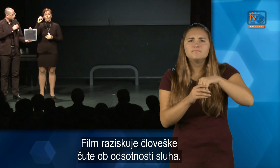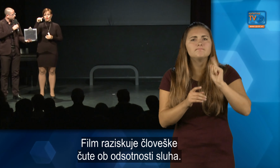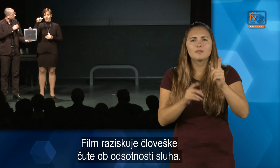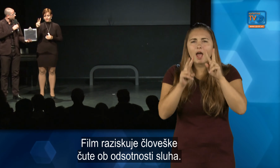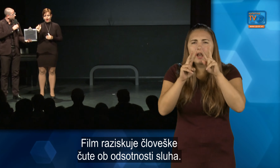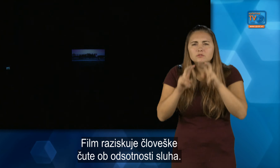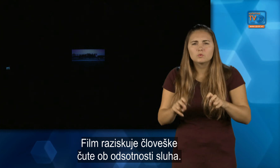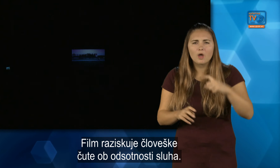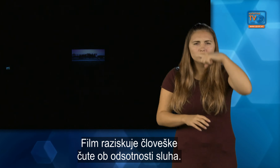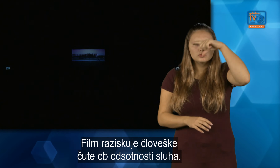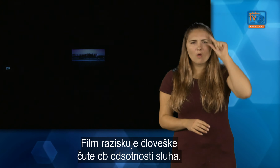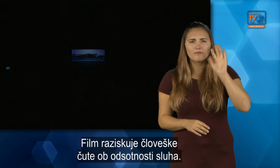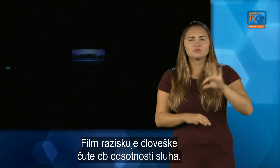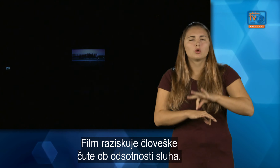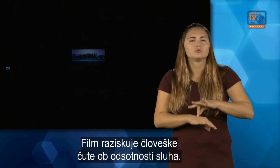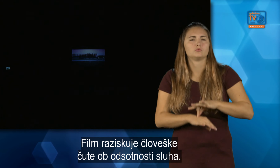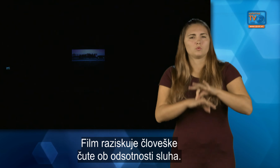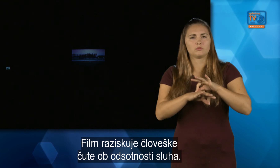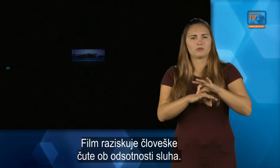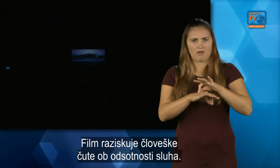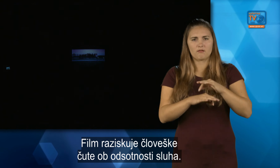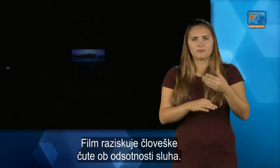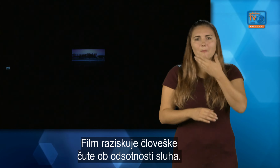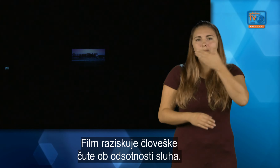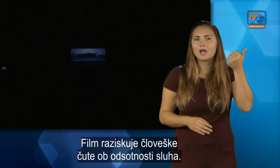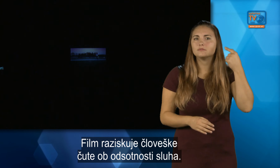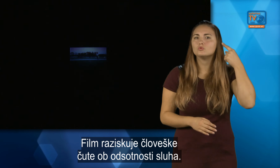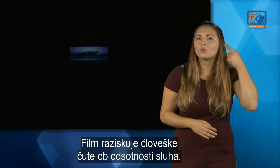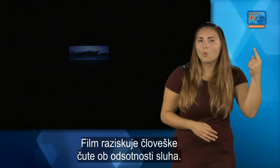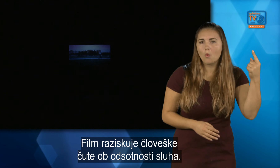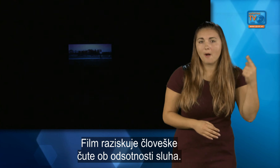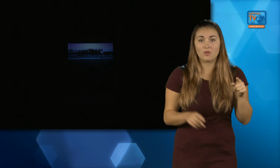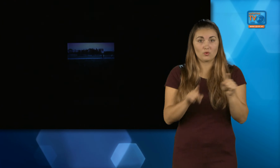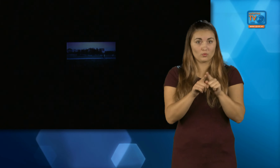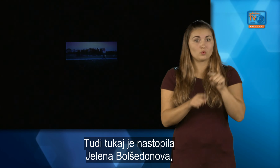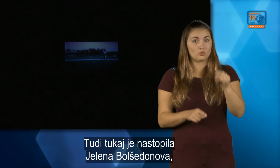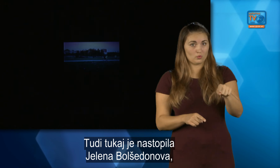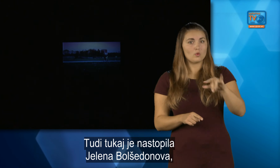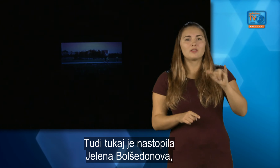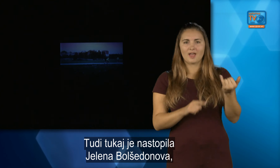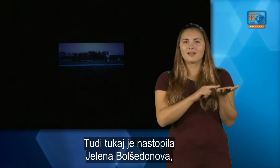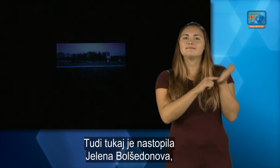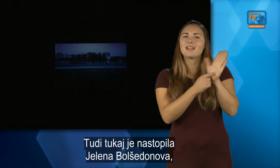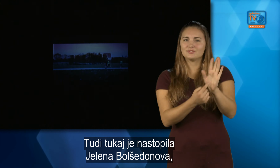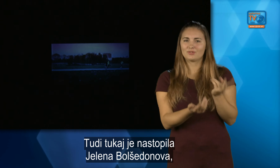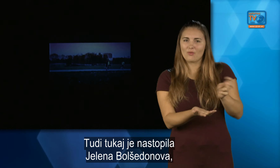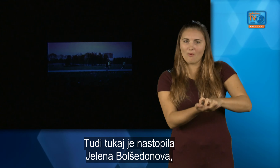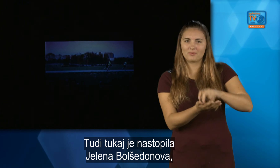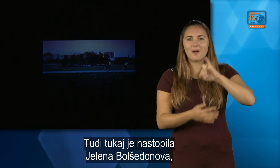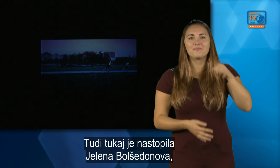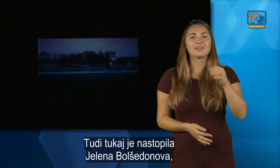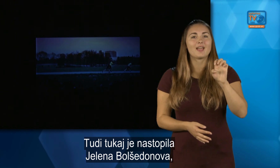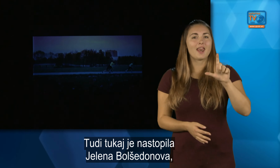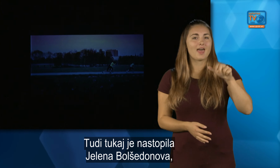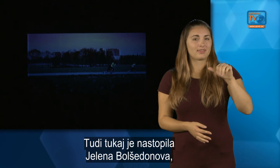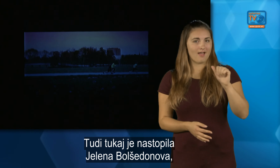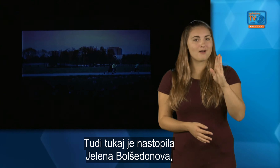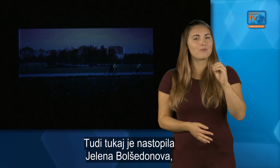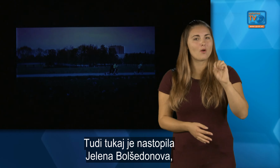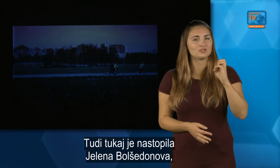Film raziskuje človeške čute ob odsotnosti sluha. Tudi tukaj je nastopila Jelena